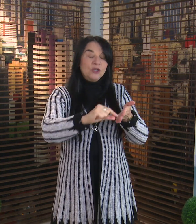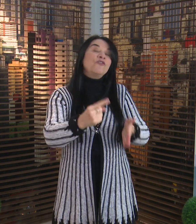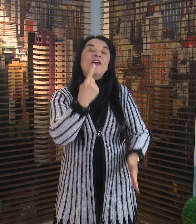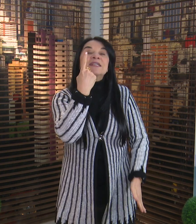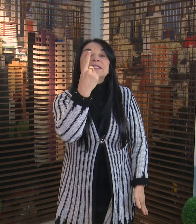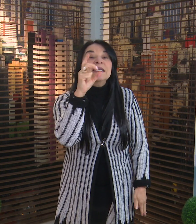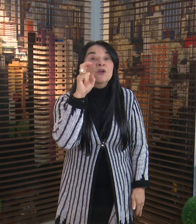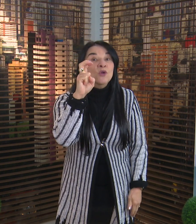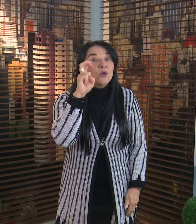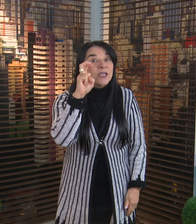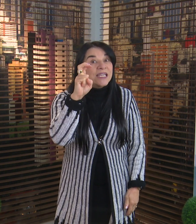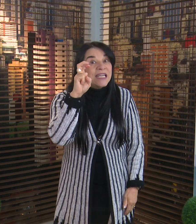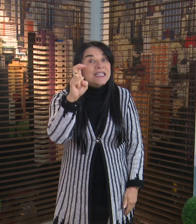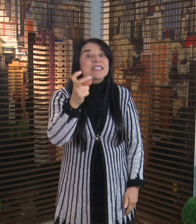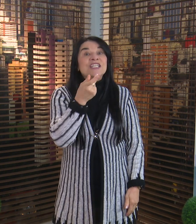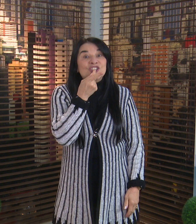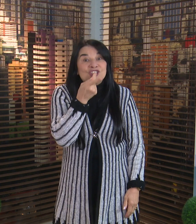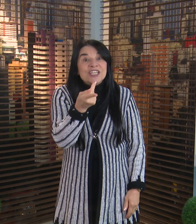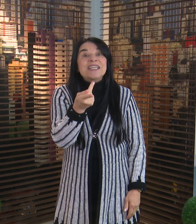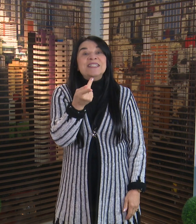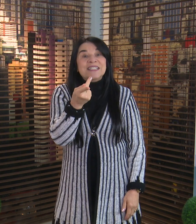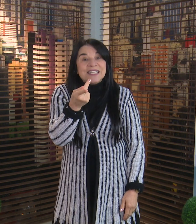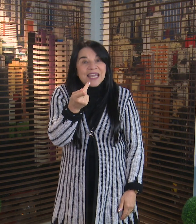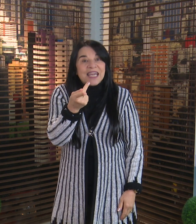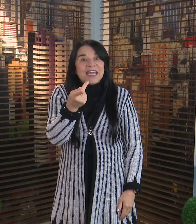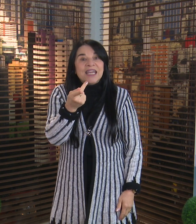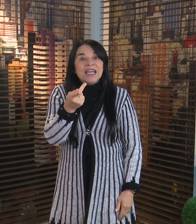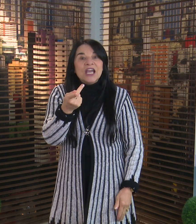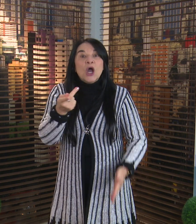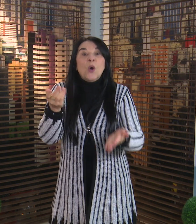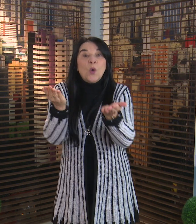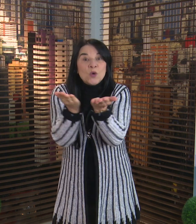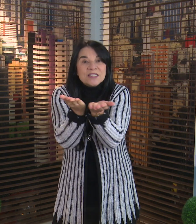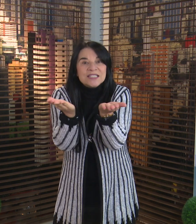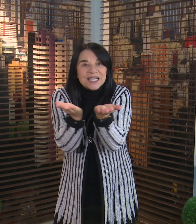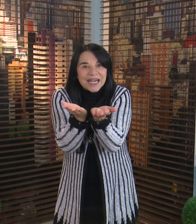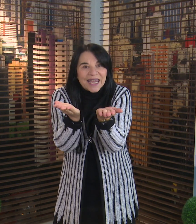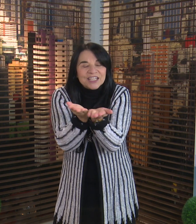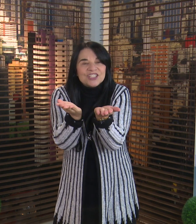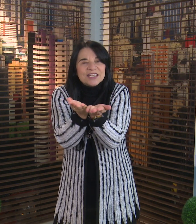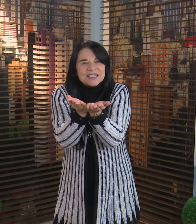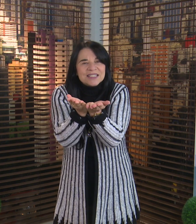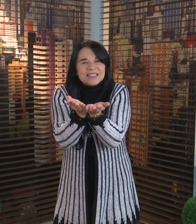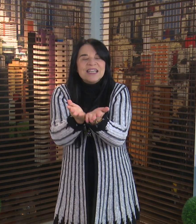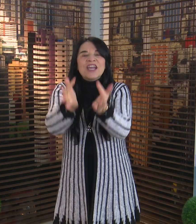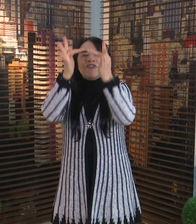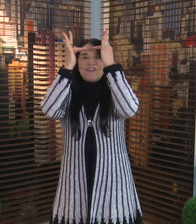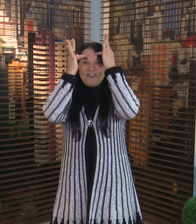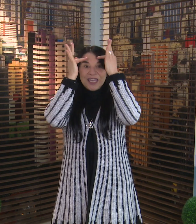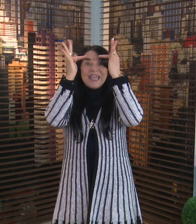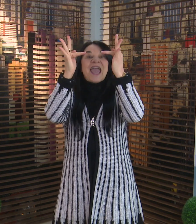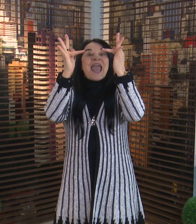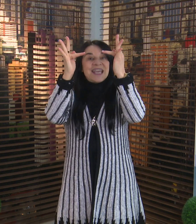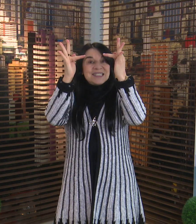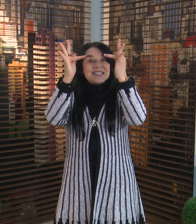no versículo 15 diz que os crentes